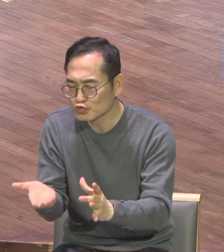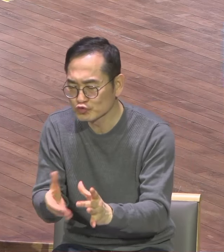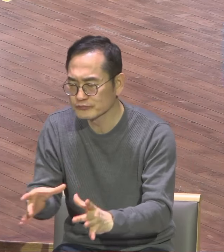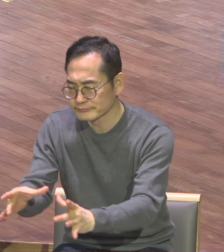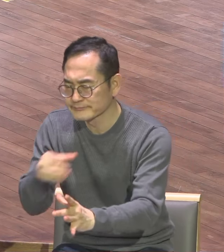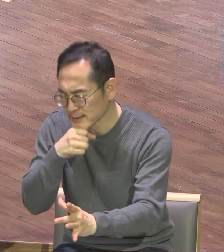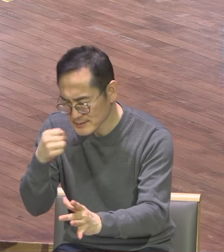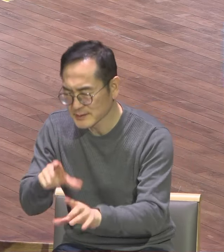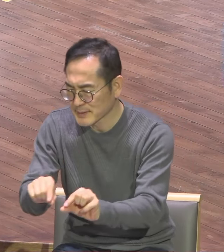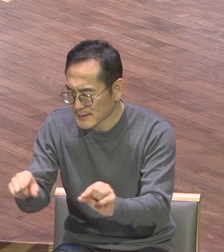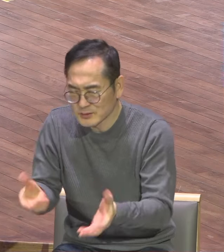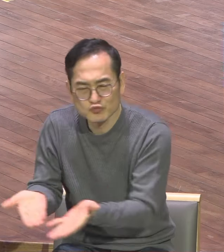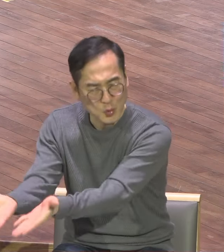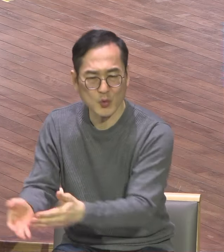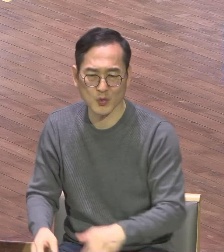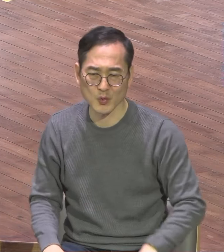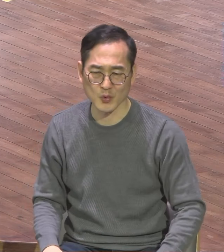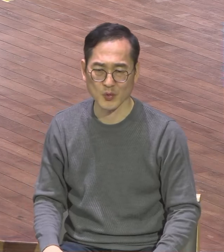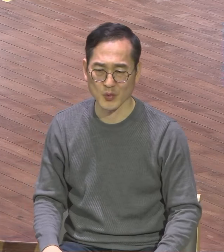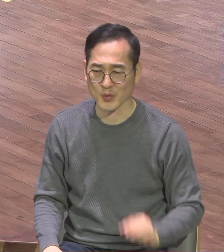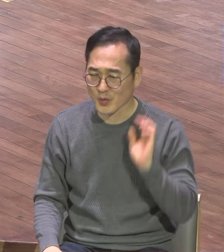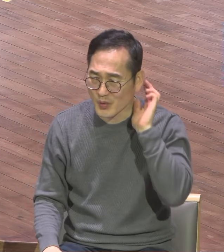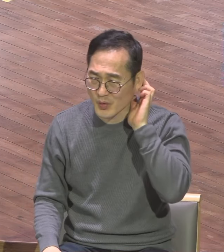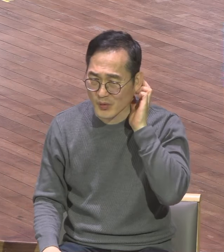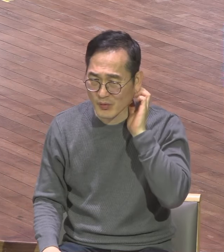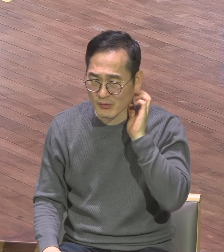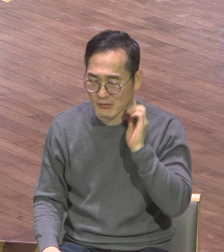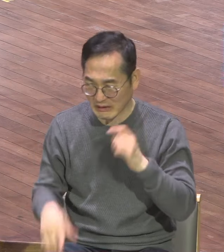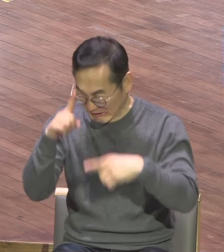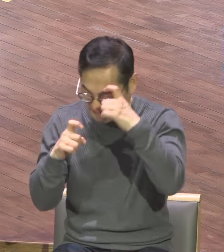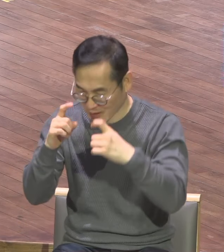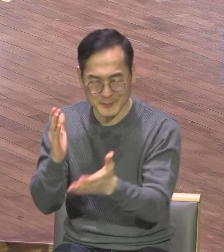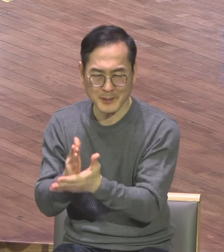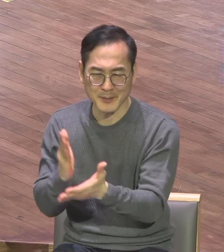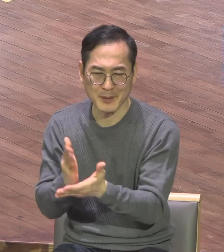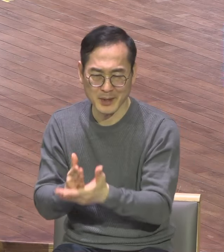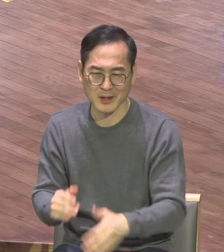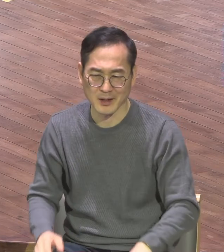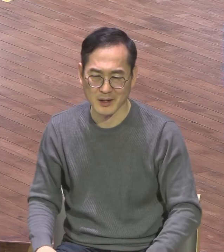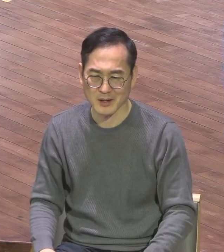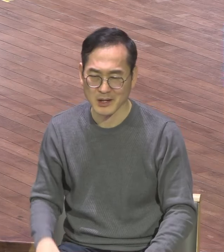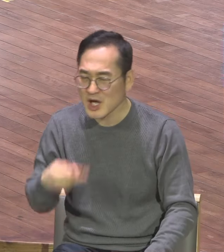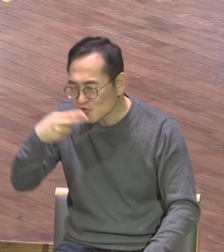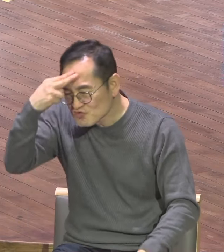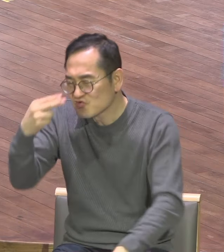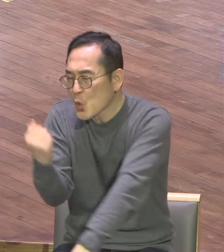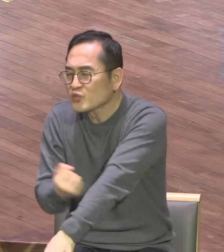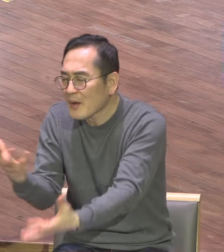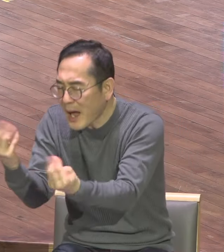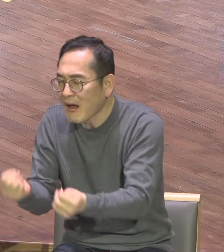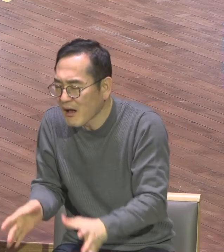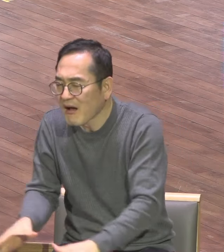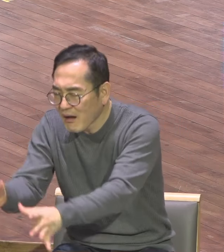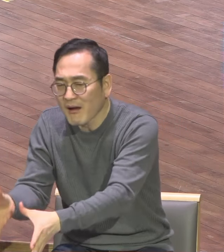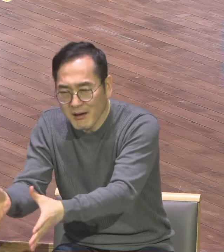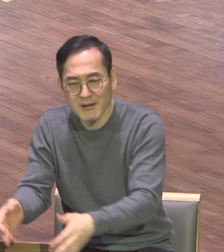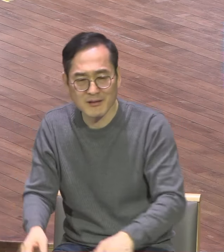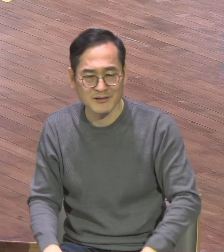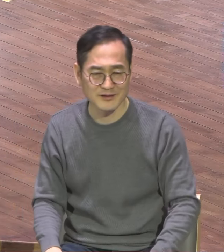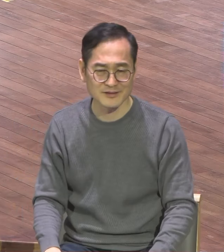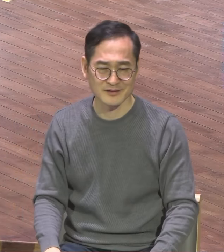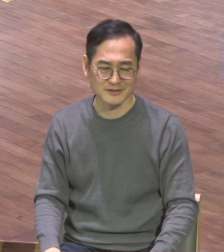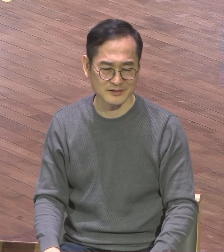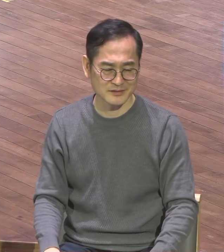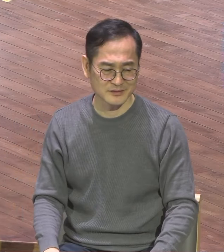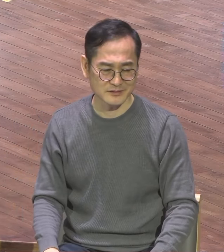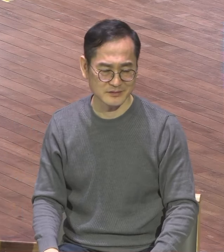끓지 마라. 그런데 따지지도 마라. 그렇게 해주라니까 놀랍대. 그러니까 우리